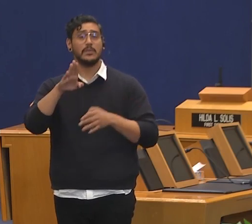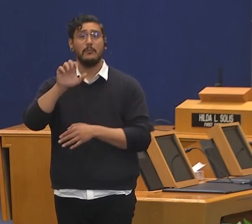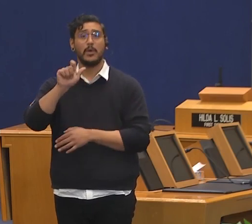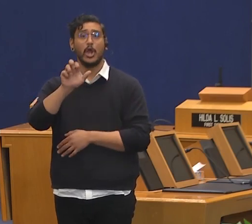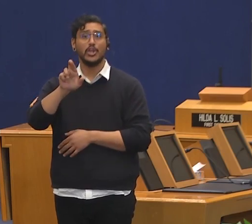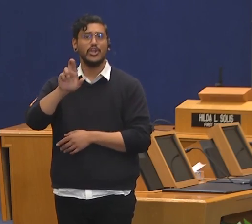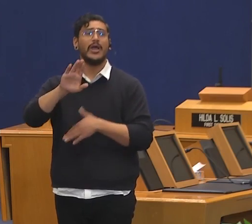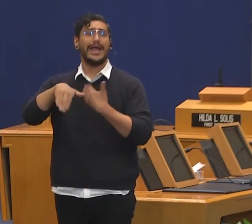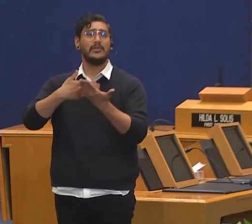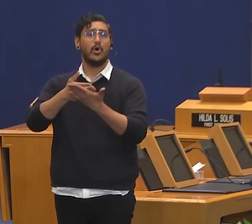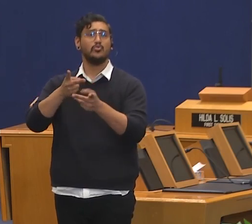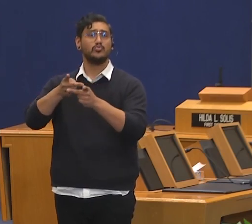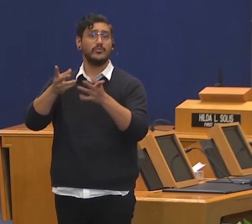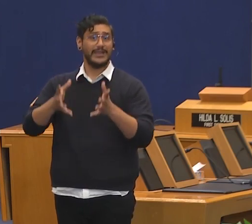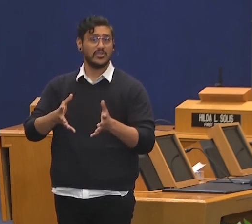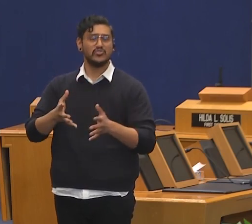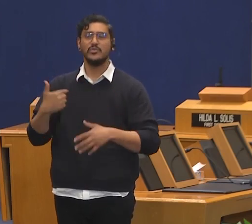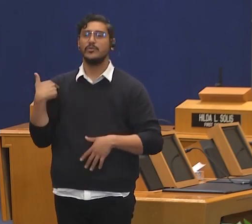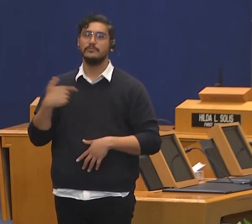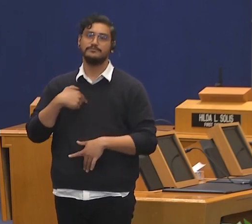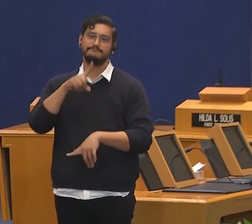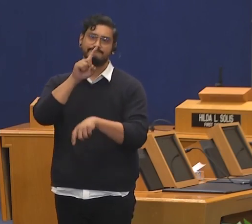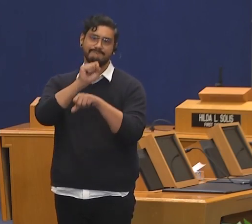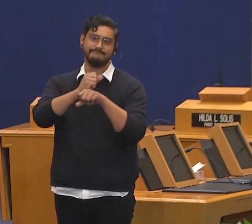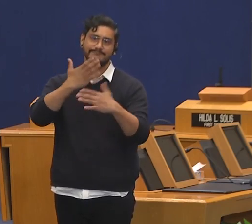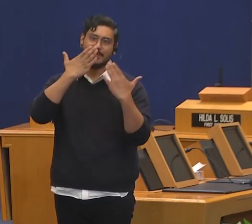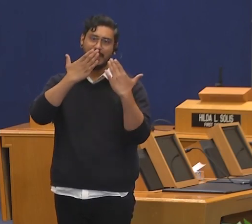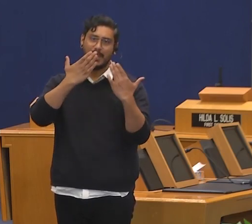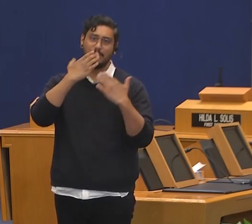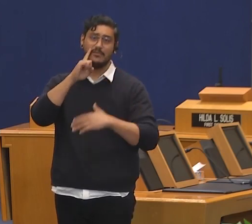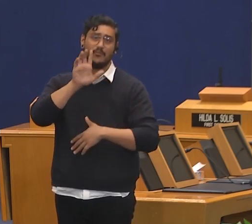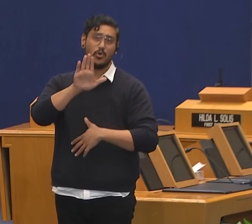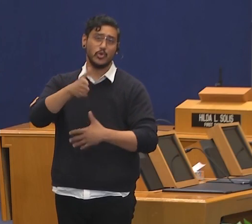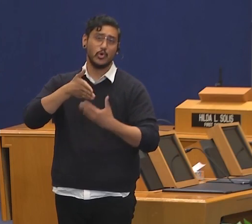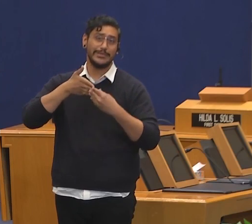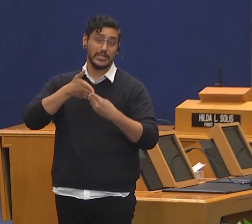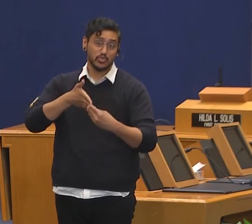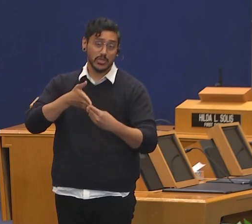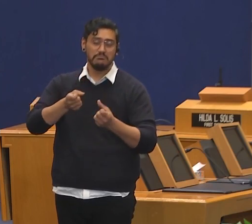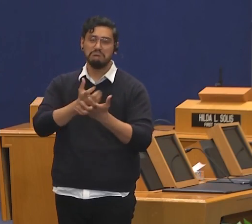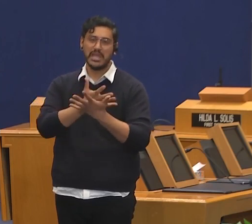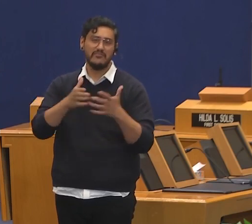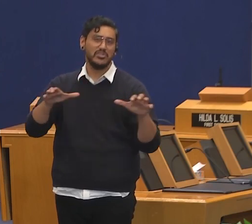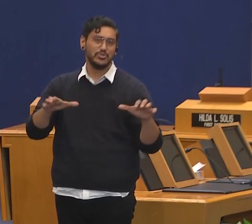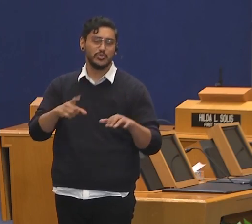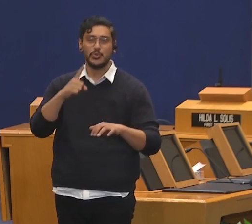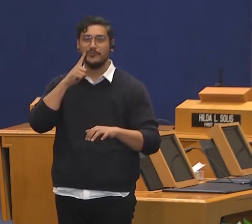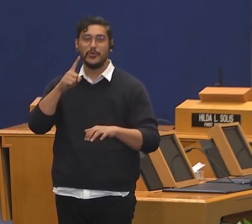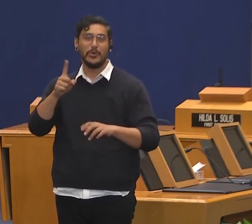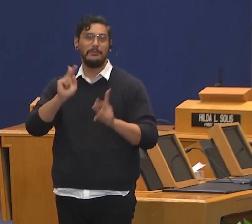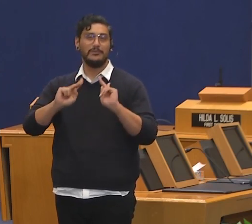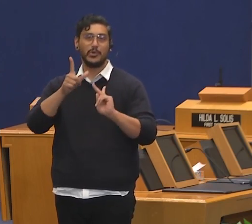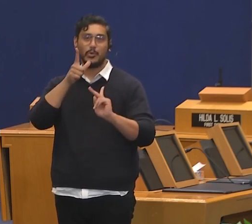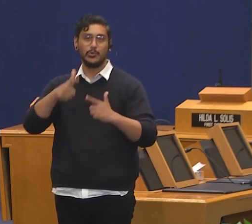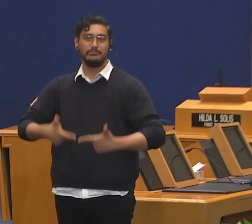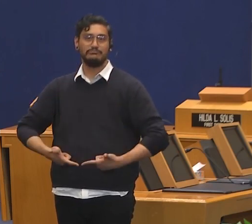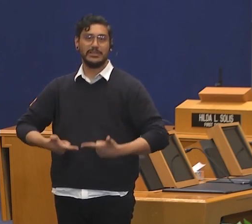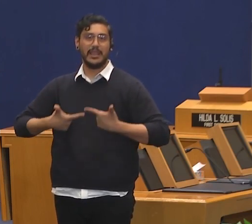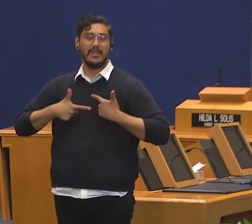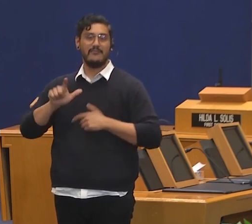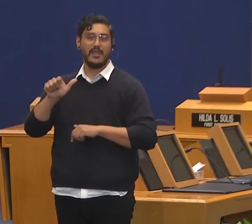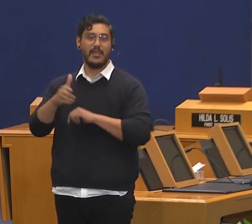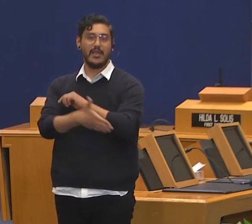de Supervisores. Estamos muy agradecidos por su liderazgo y todo lo que han hecho por los residentes del Condado de Los Ángeles durante este